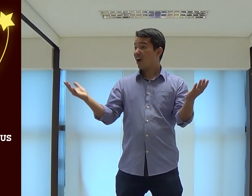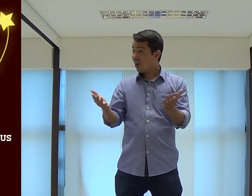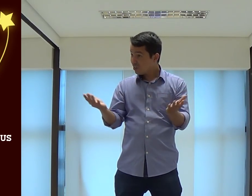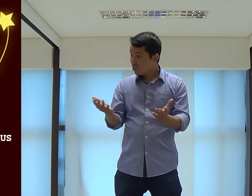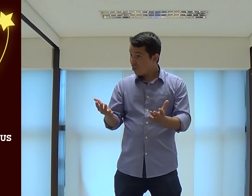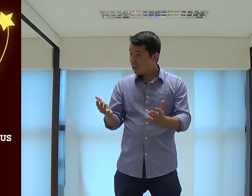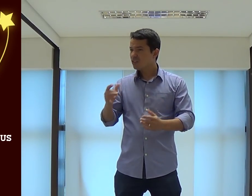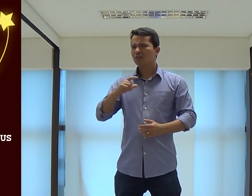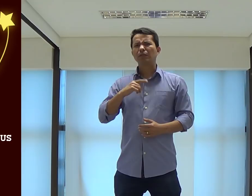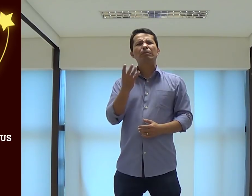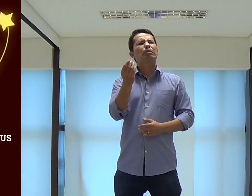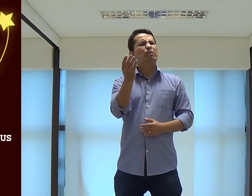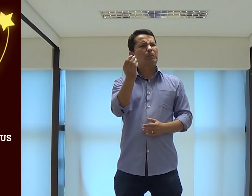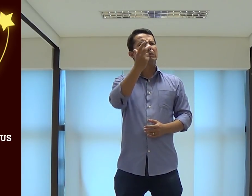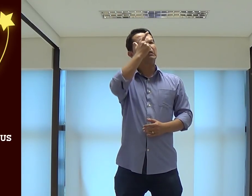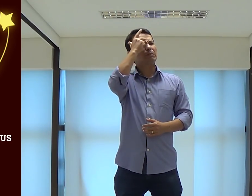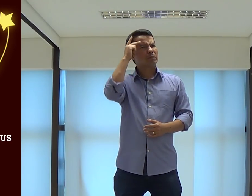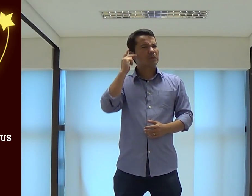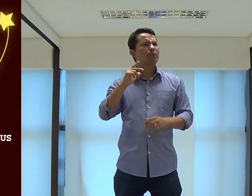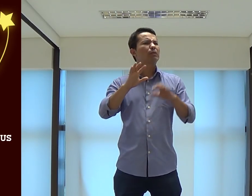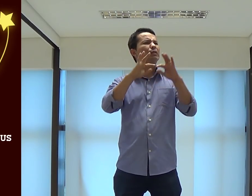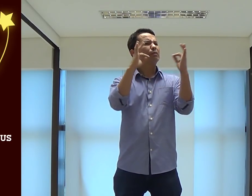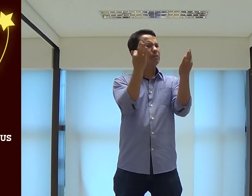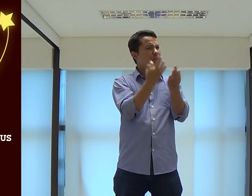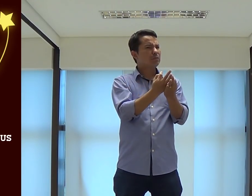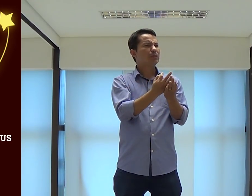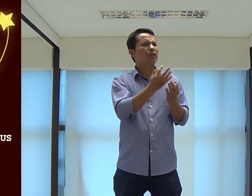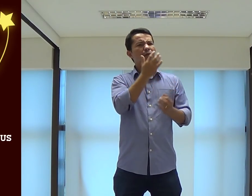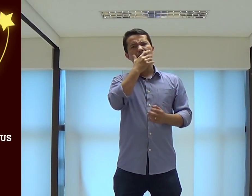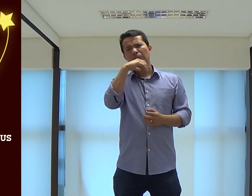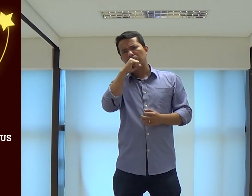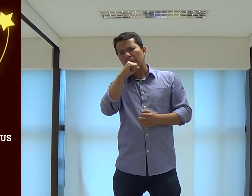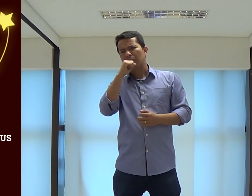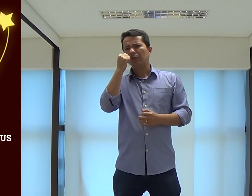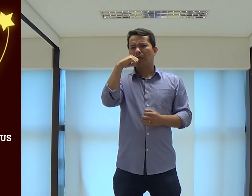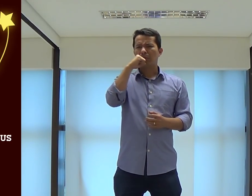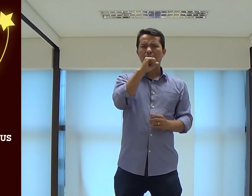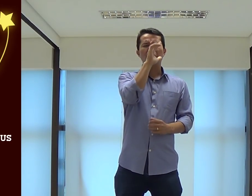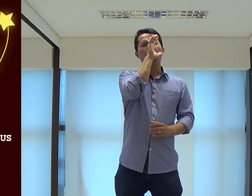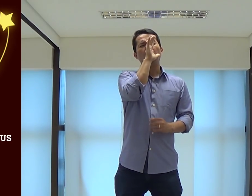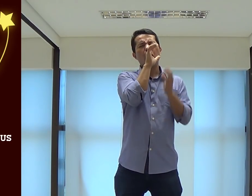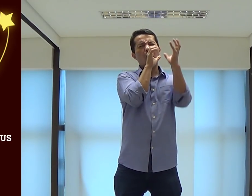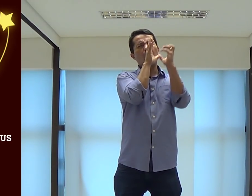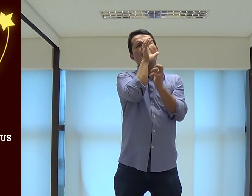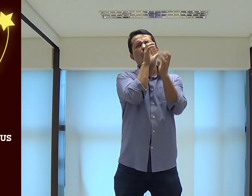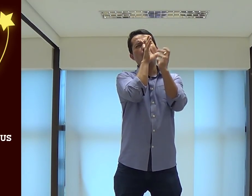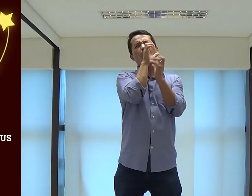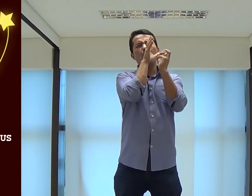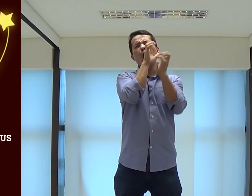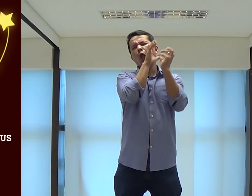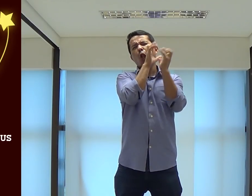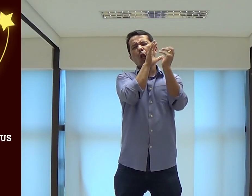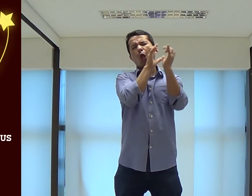Por quê? Porque agora, né, a gente vê ali, tem muitas pessoas e famílias, né, pais e mães que ficam